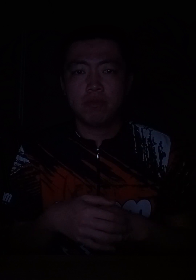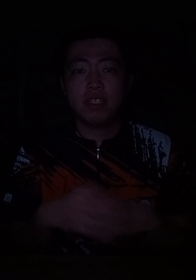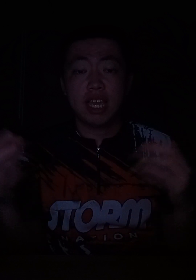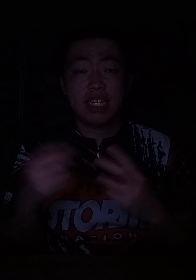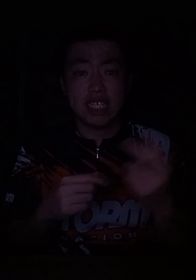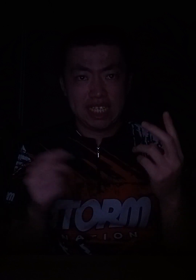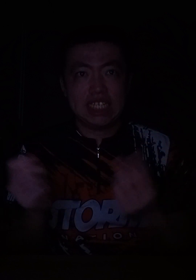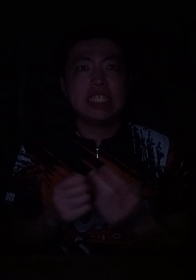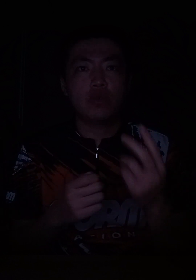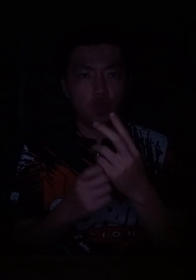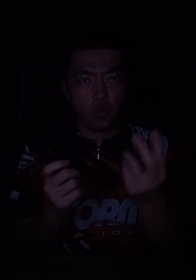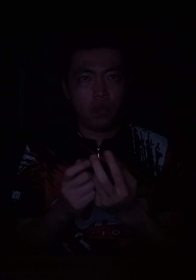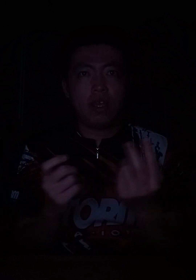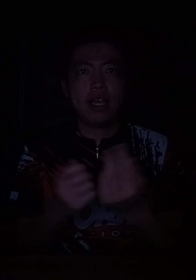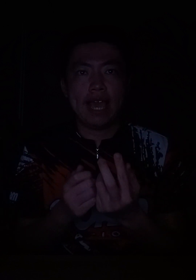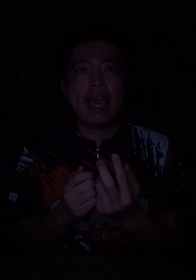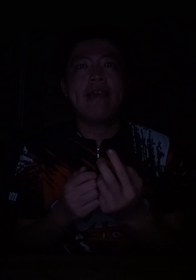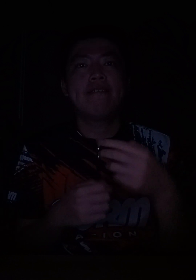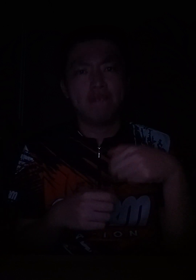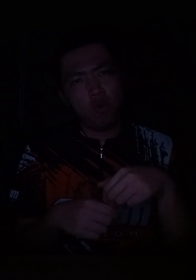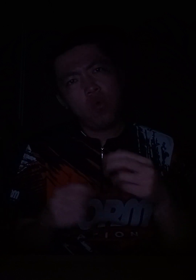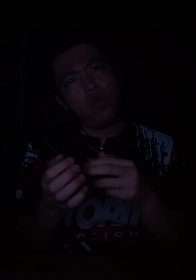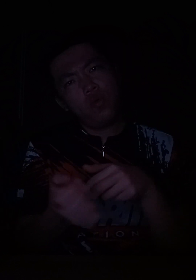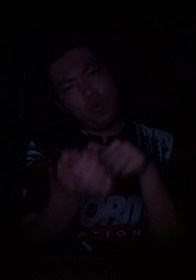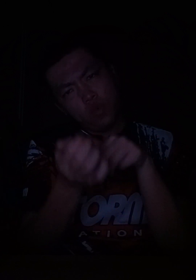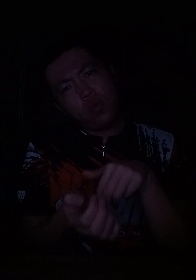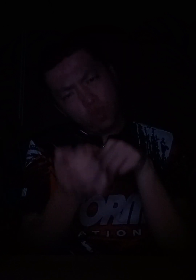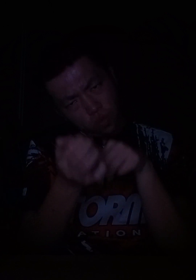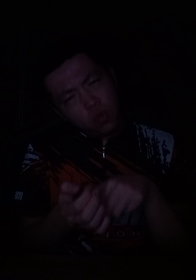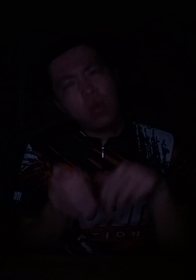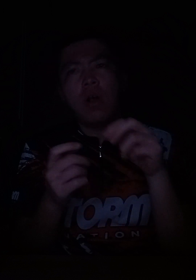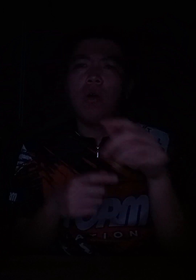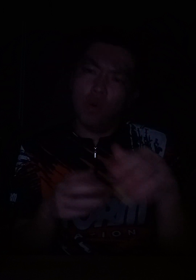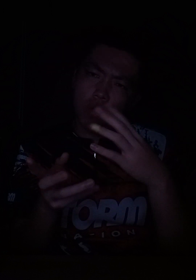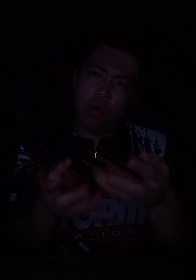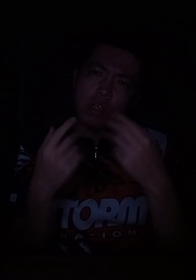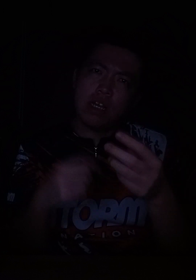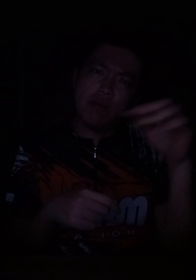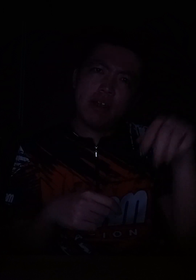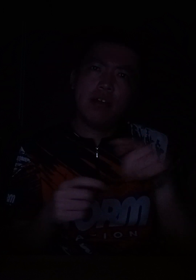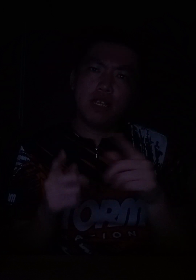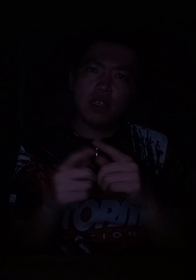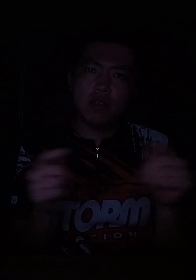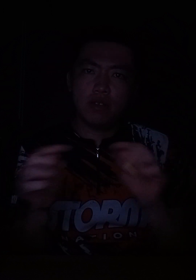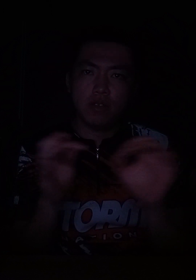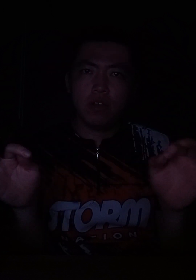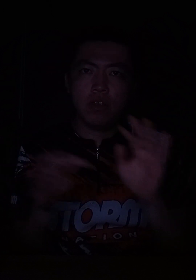사고 직전 동료 작업자에게 혼자 작업하기 힘드니 도와달라는 내용의 문자를 보낸 것으로